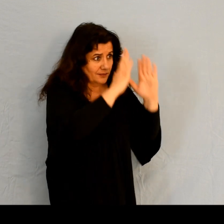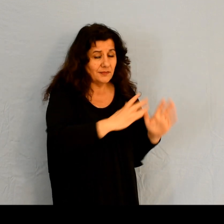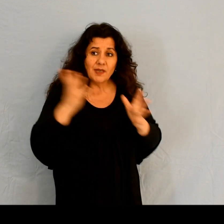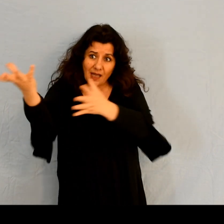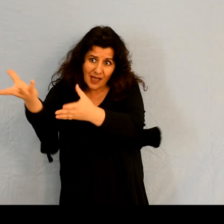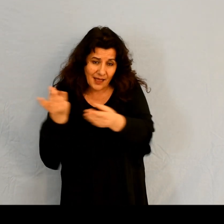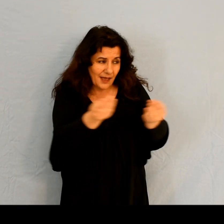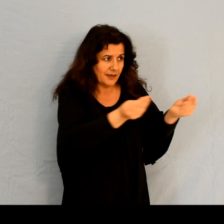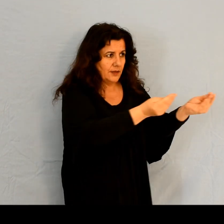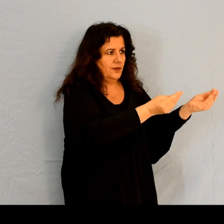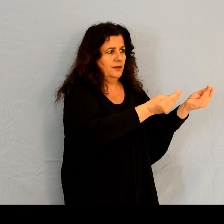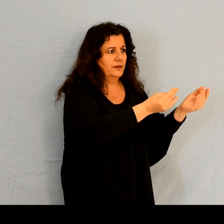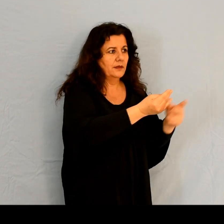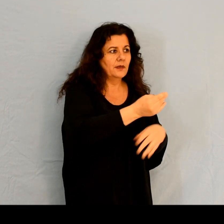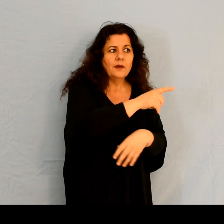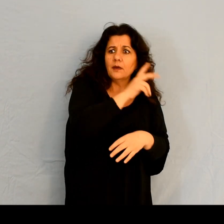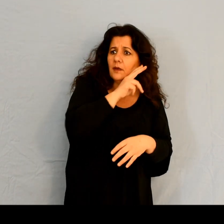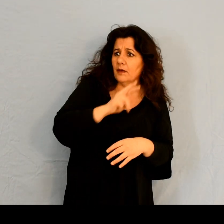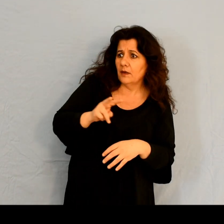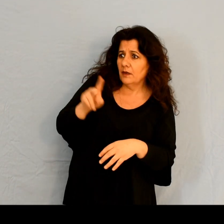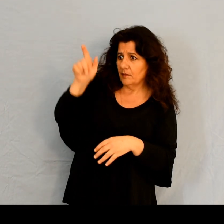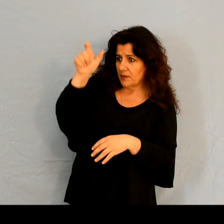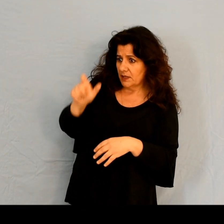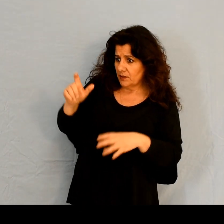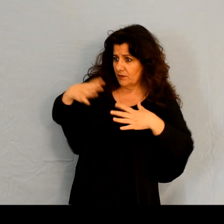Couvre celui que tu verras sans vêtements.